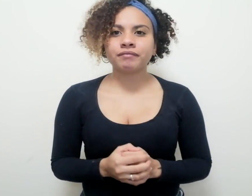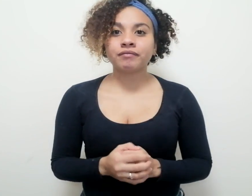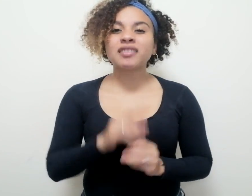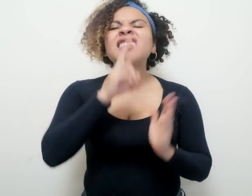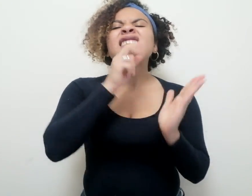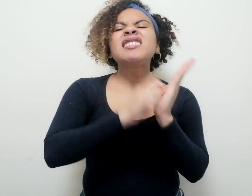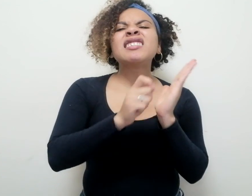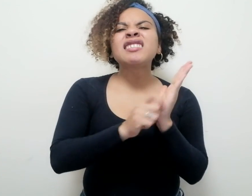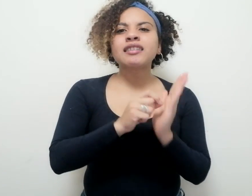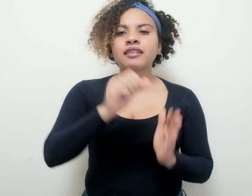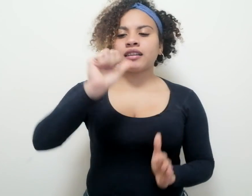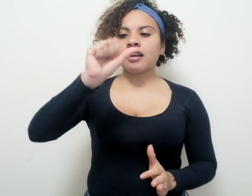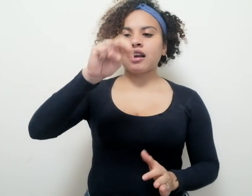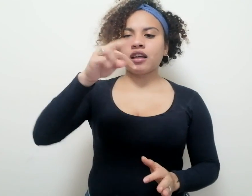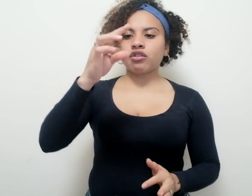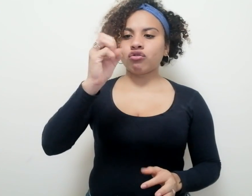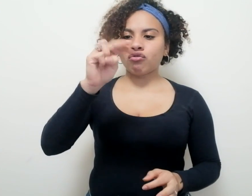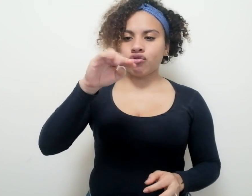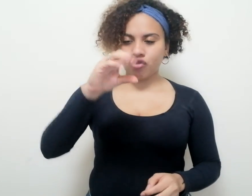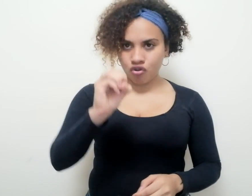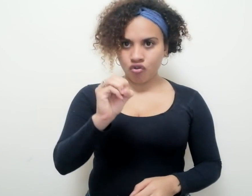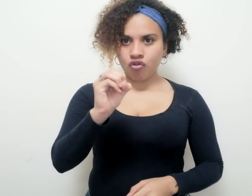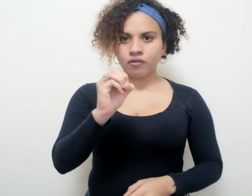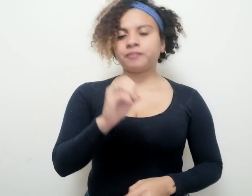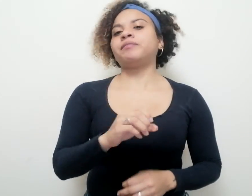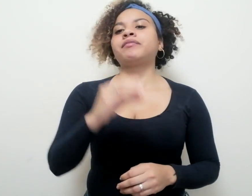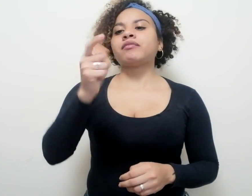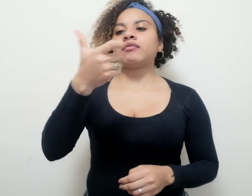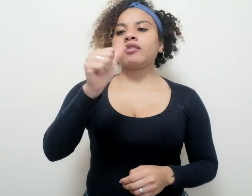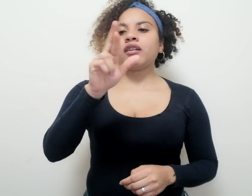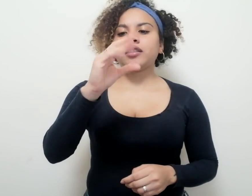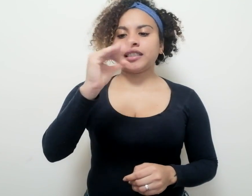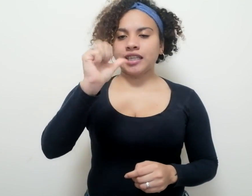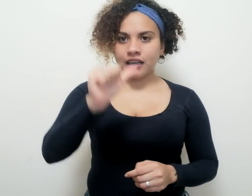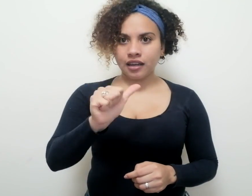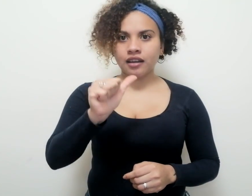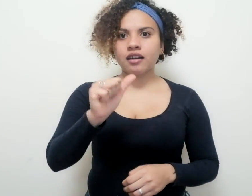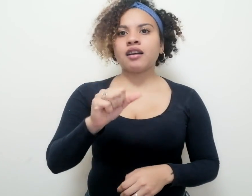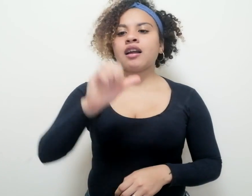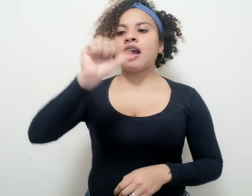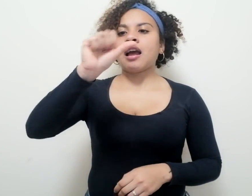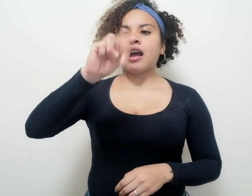Escrita por Antonio García Ángel.